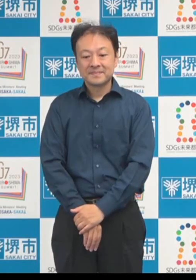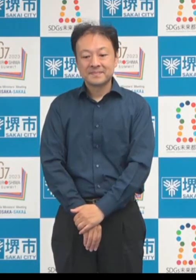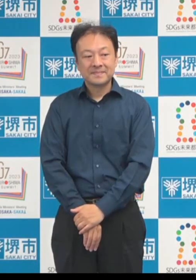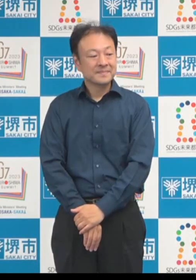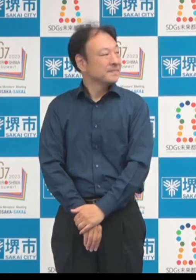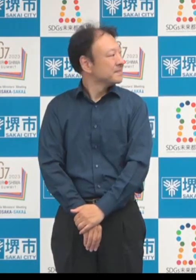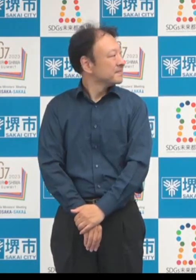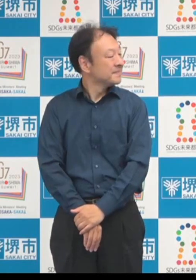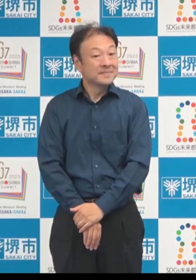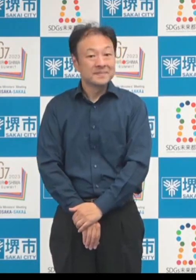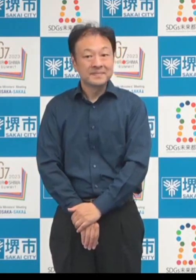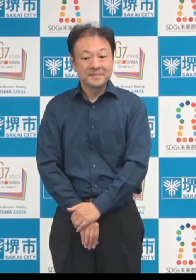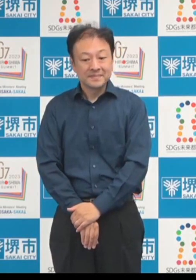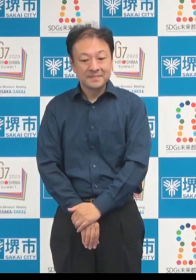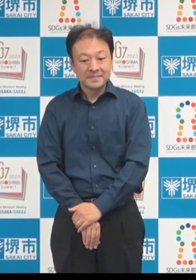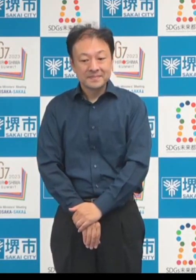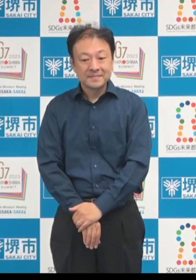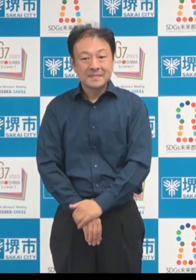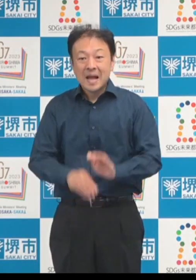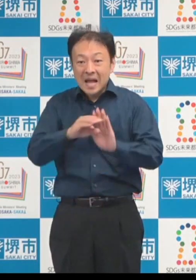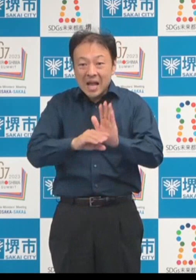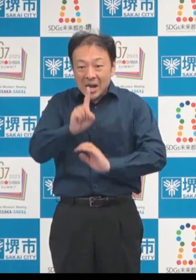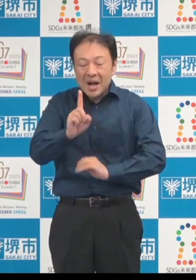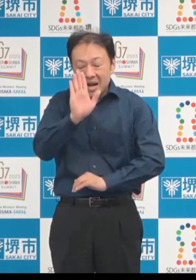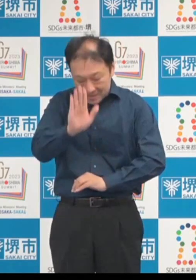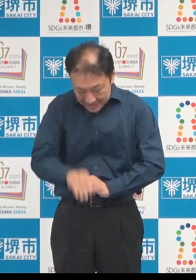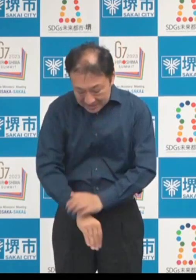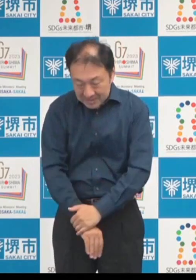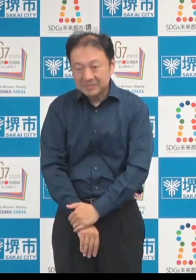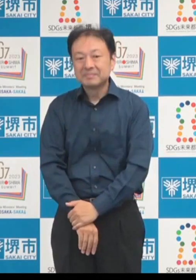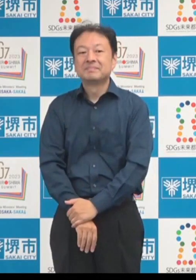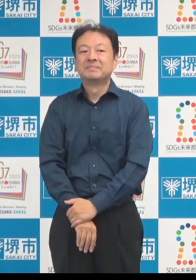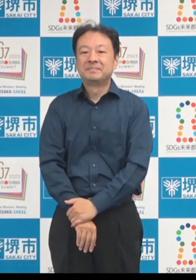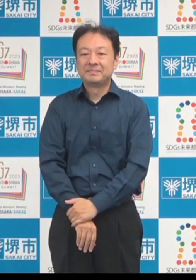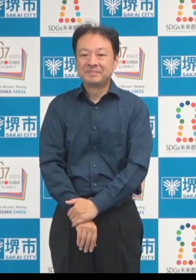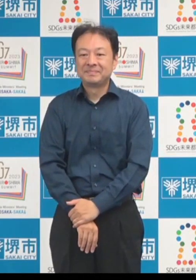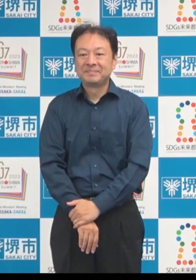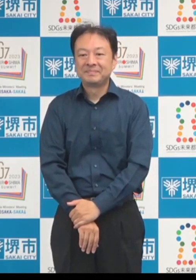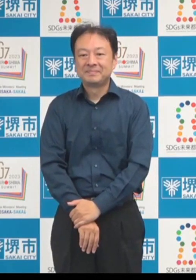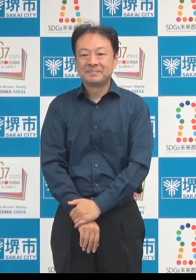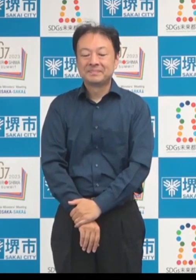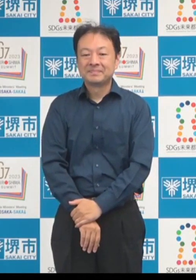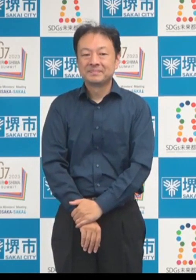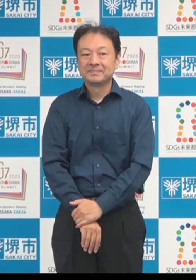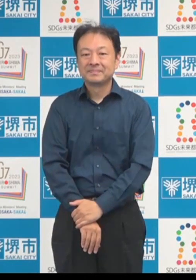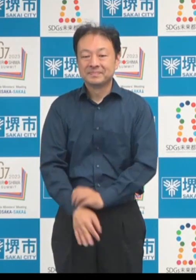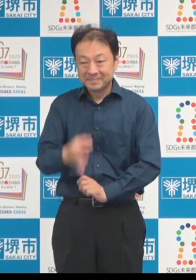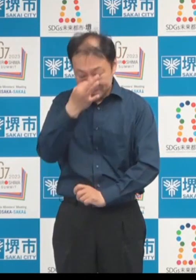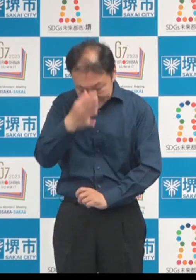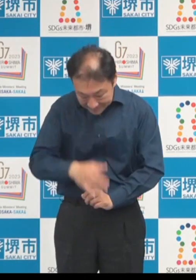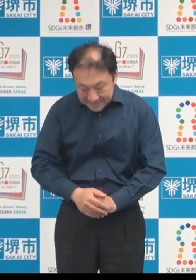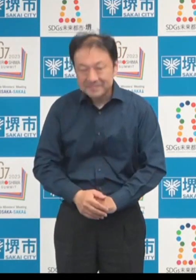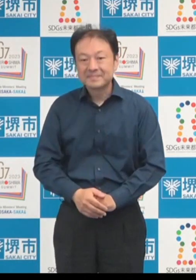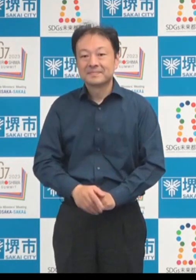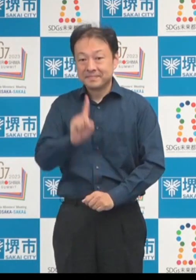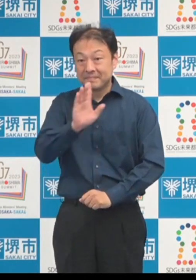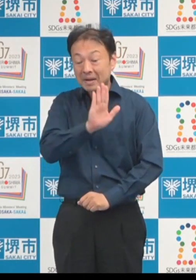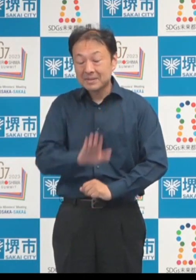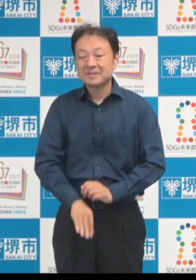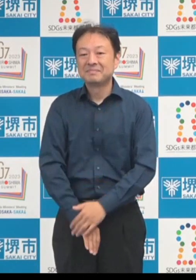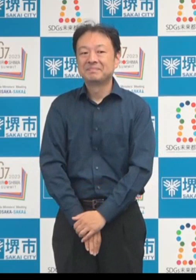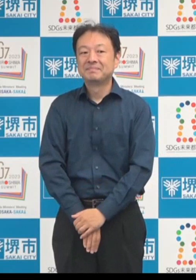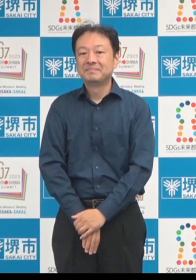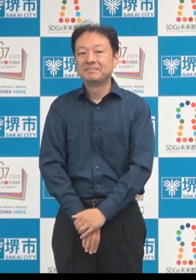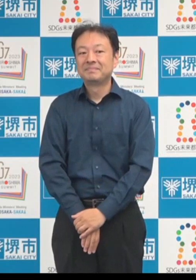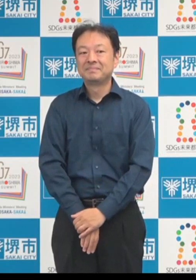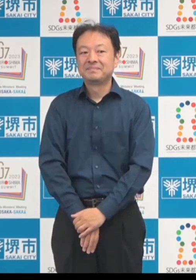すいません、もう一問ありました。すいません、はい、すいません、最後の一枚ですね、